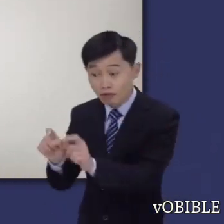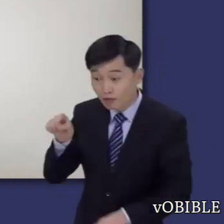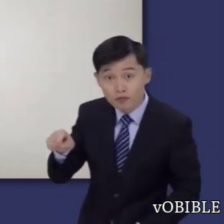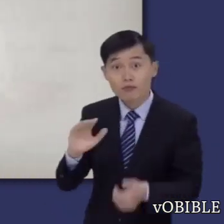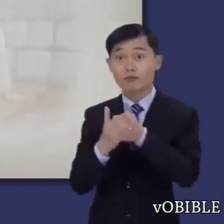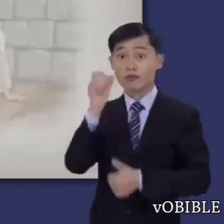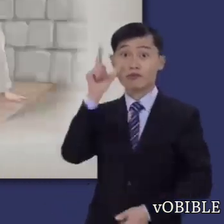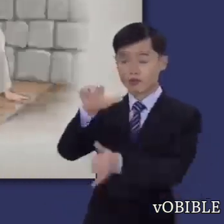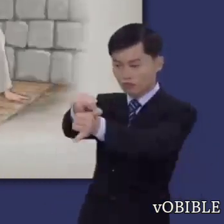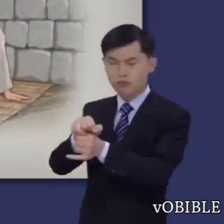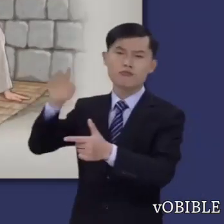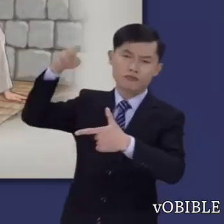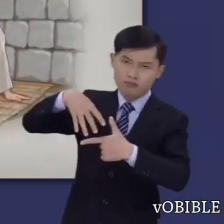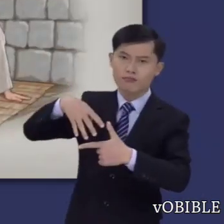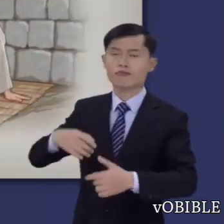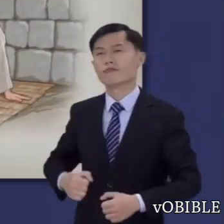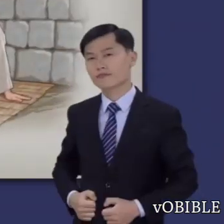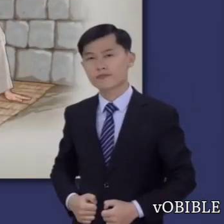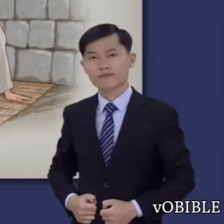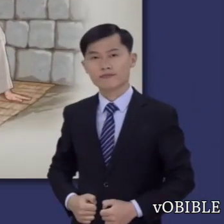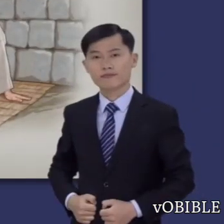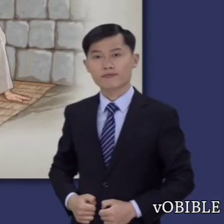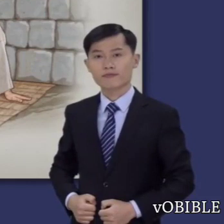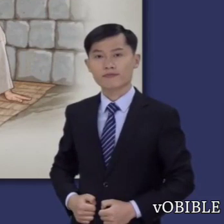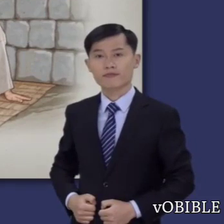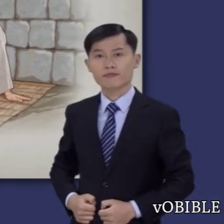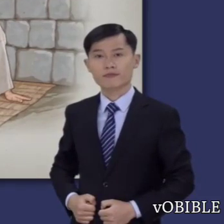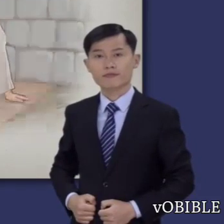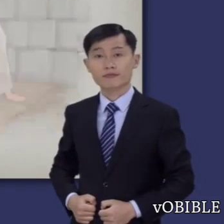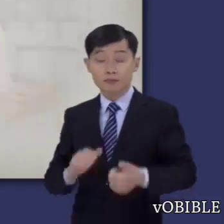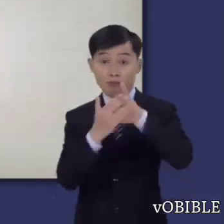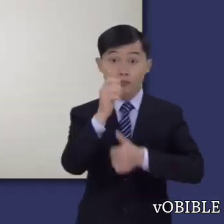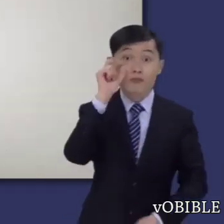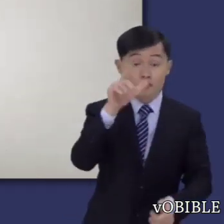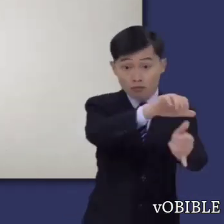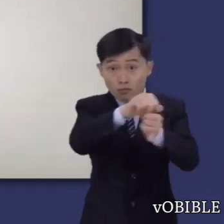第二十一章记录保罗在耶路撒冷遭到逮捕。